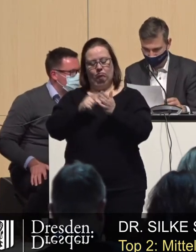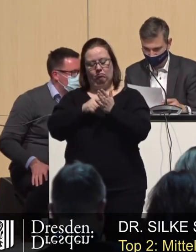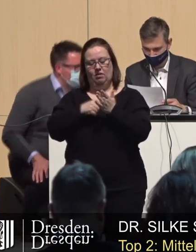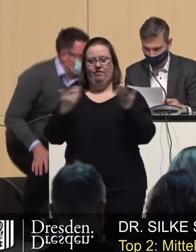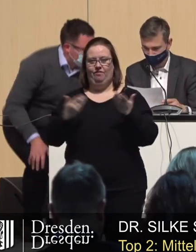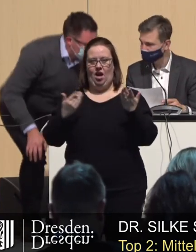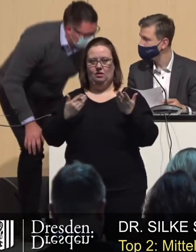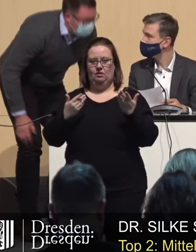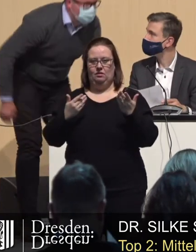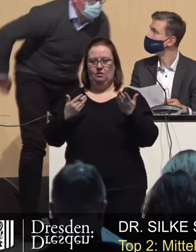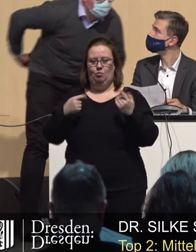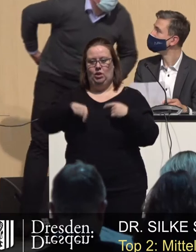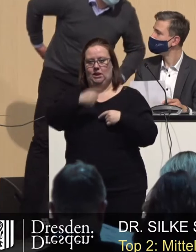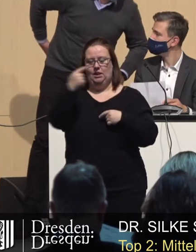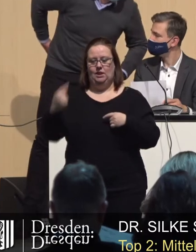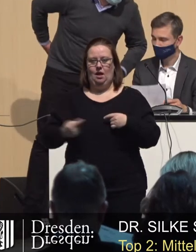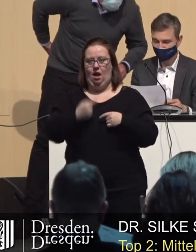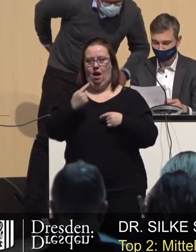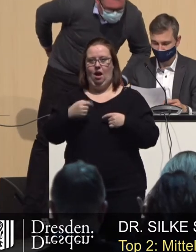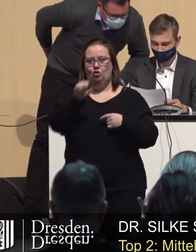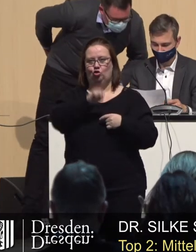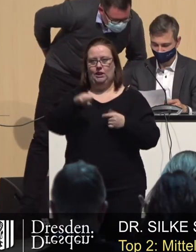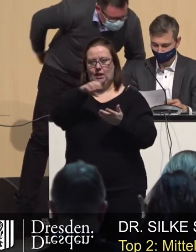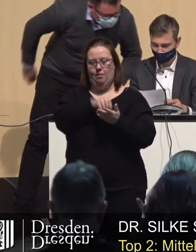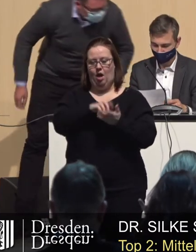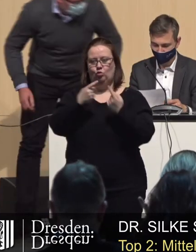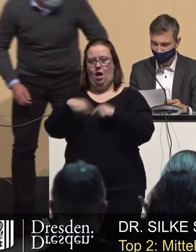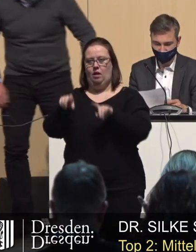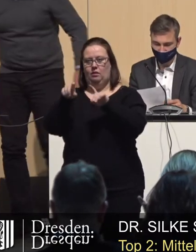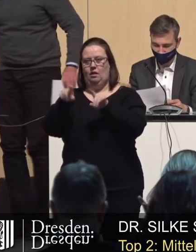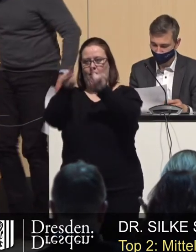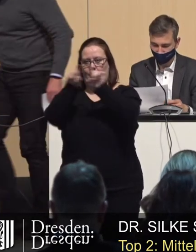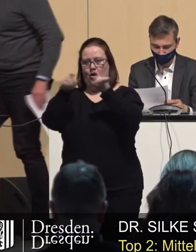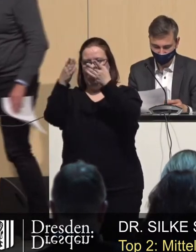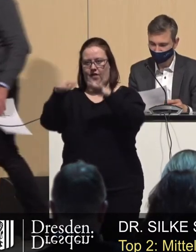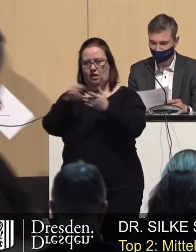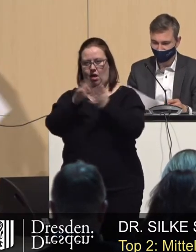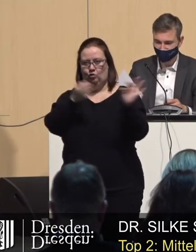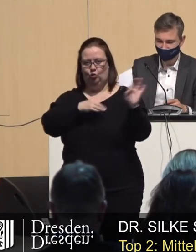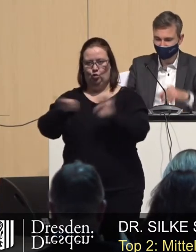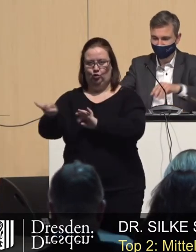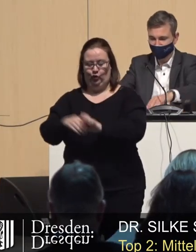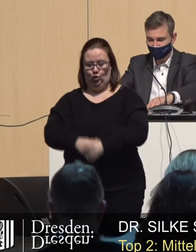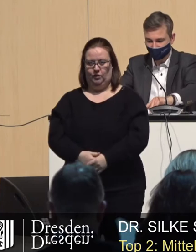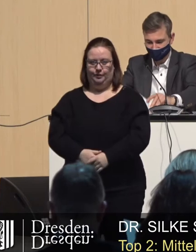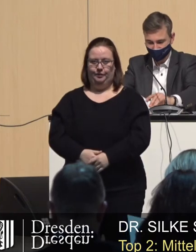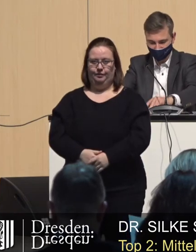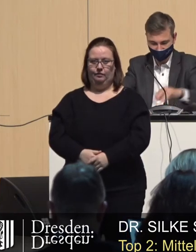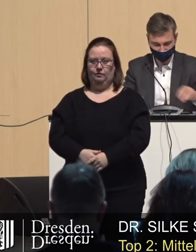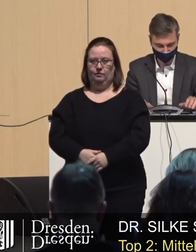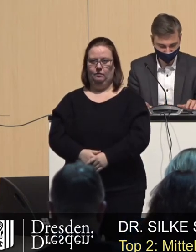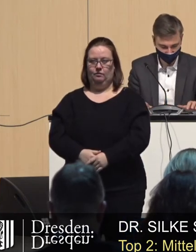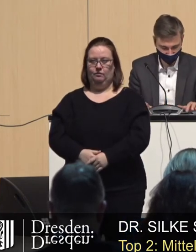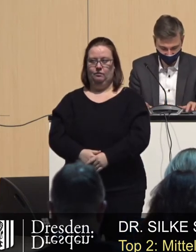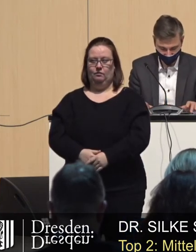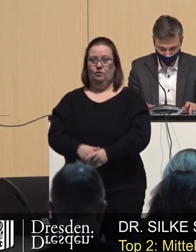darauf steht, dass in diesem Jahr der Striezelmarkt und die anderen thematischen Weihnachtsmärkte stattfinden können.